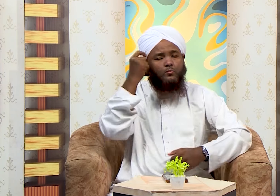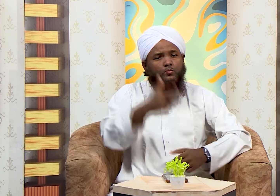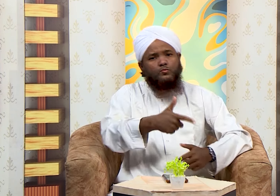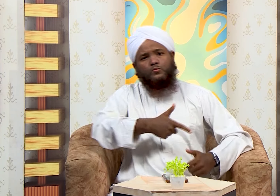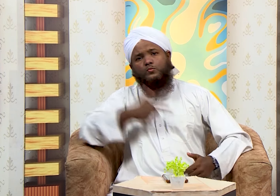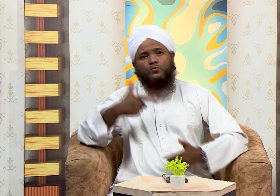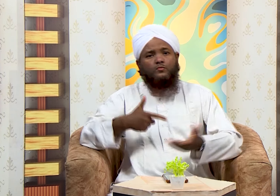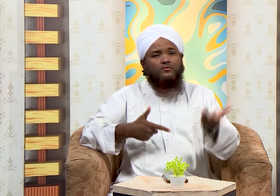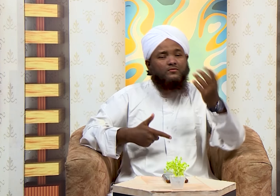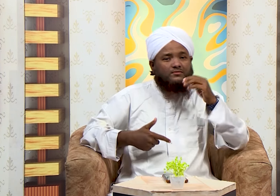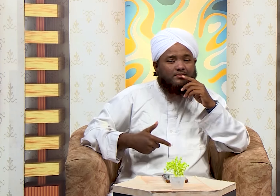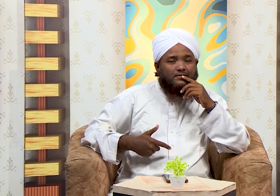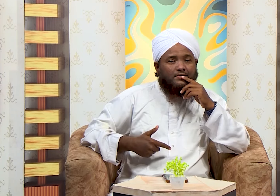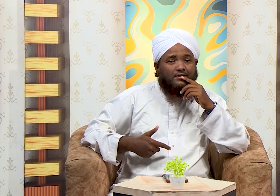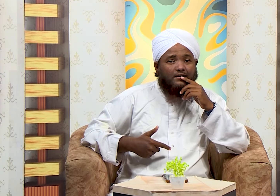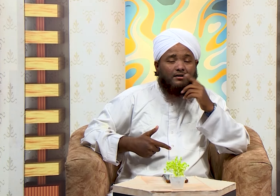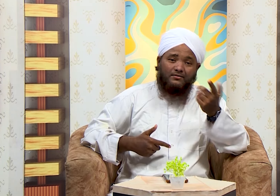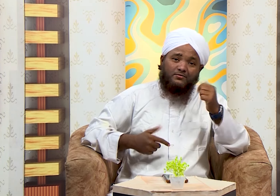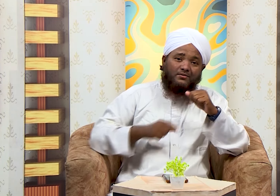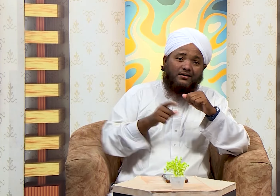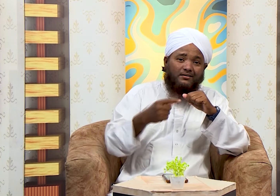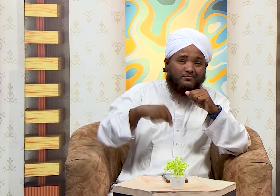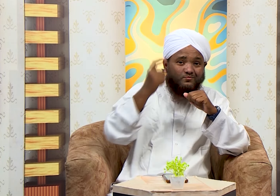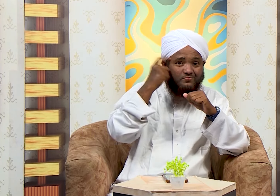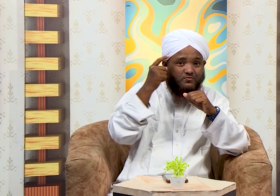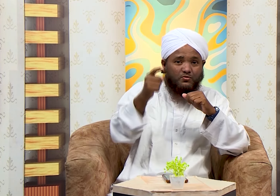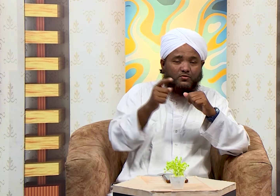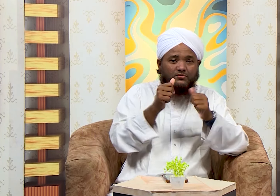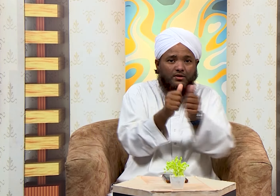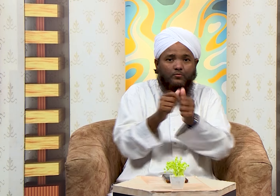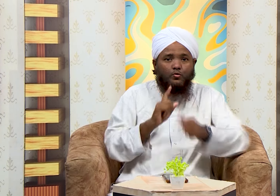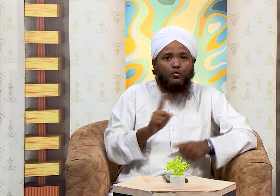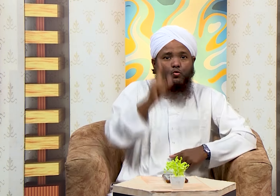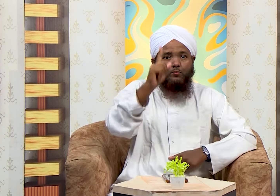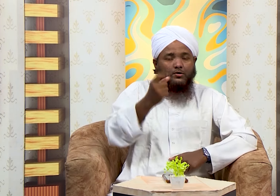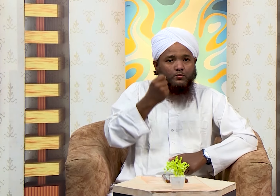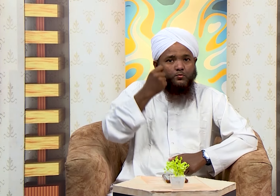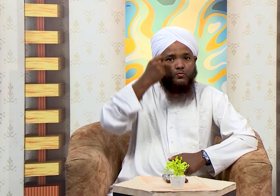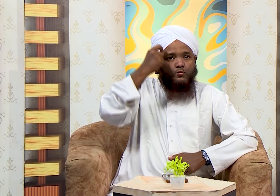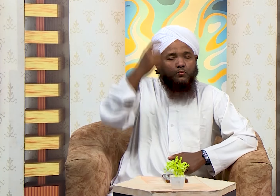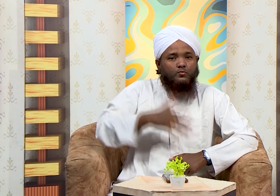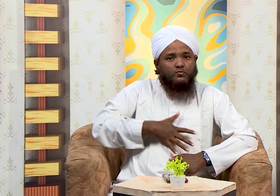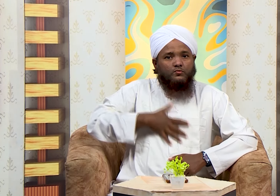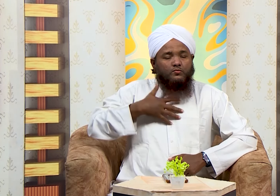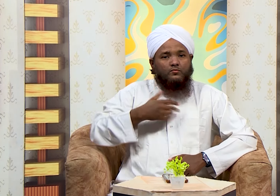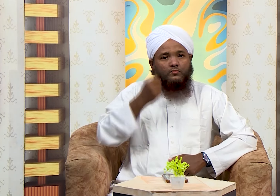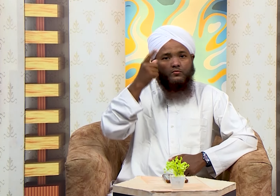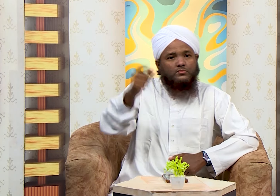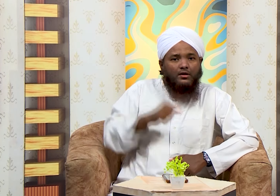بات کر رہا ہے حضور علیہ السلام سے اس طرح سے بات کر رہا ہے حضرت عمر رضی اللہ تعالیٰ نے کو تو جلال آ گیا آپ کو غصہ آ گیا اور